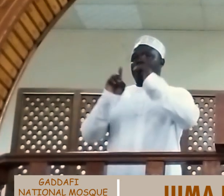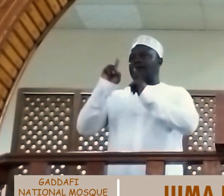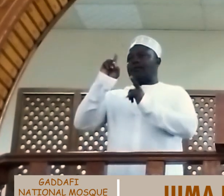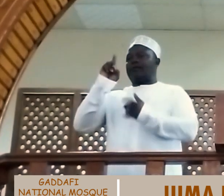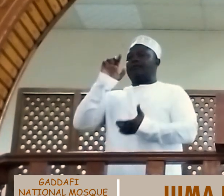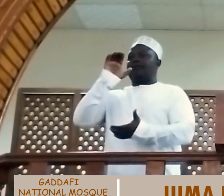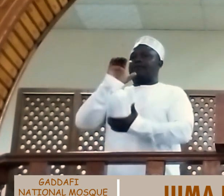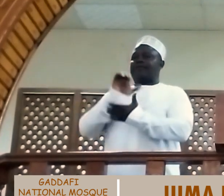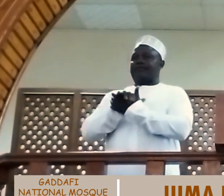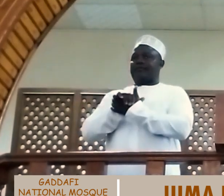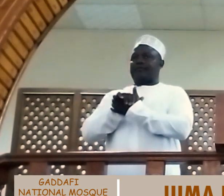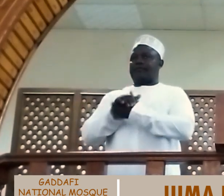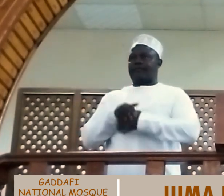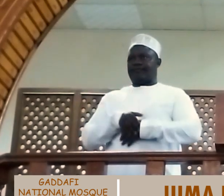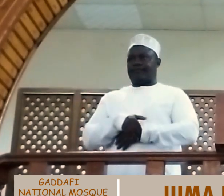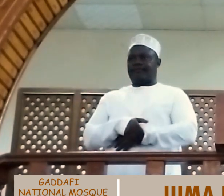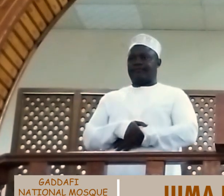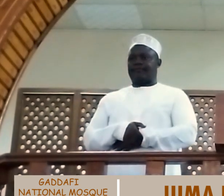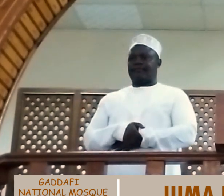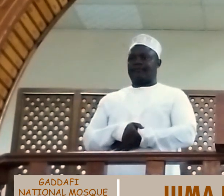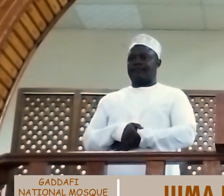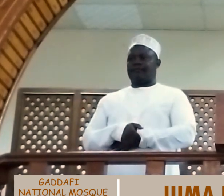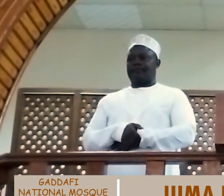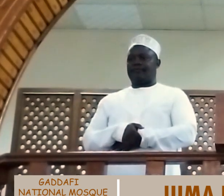لله رب العالمين